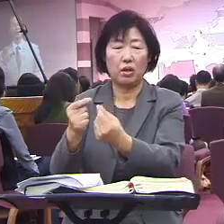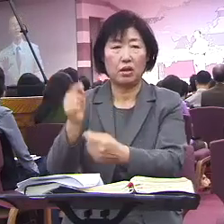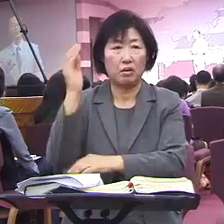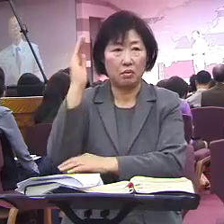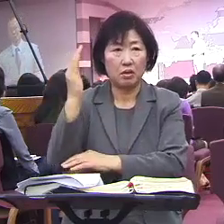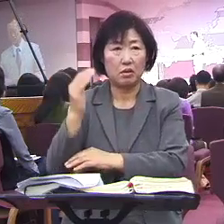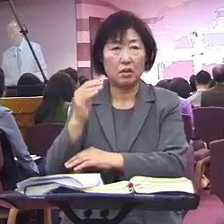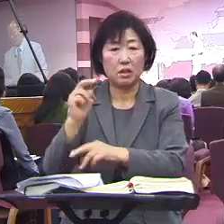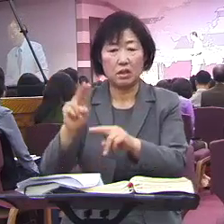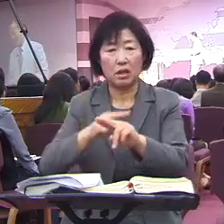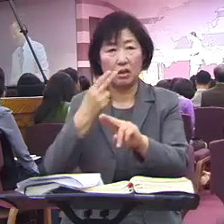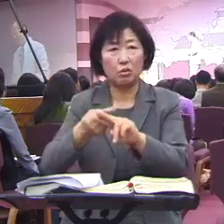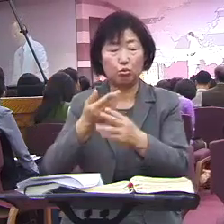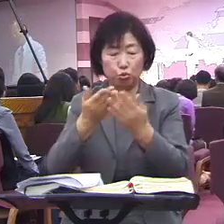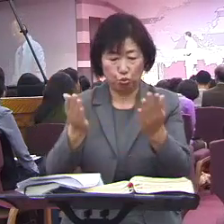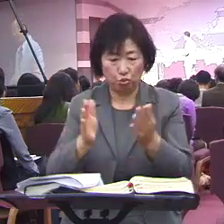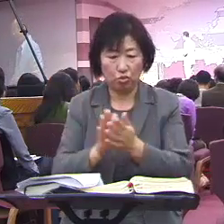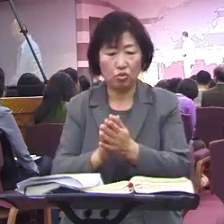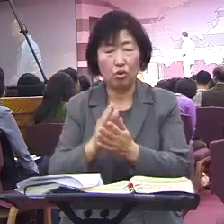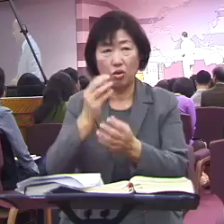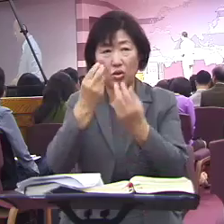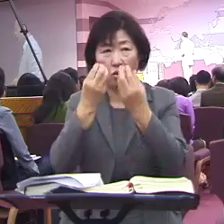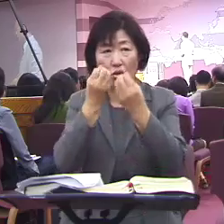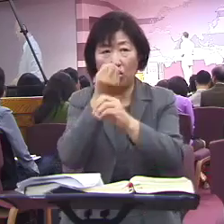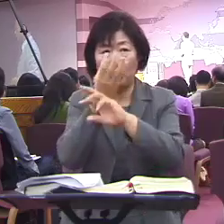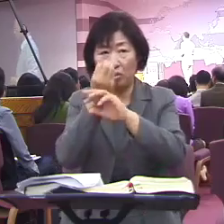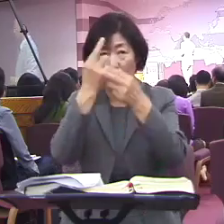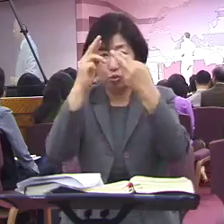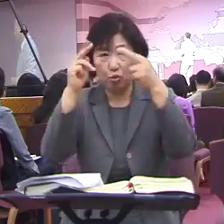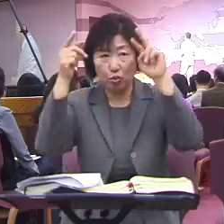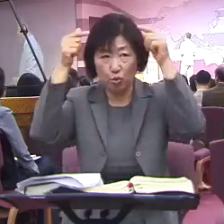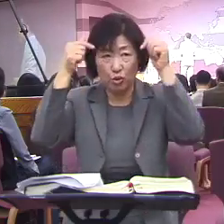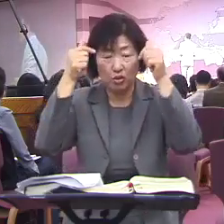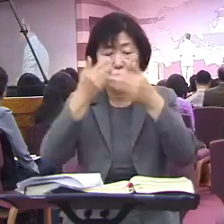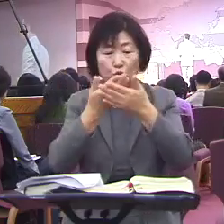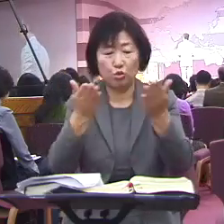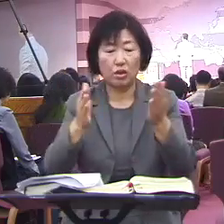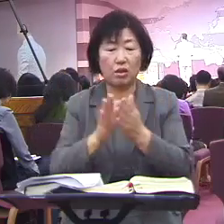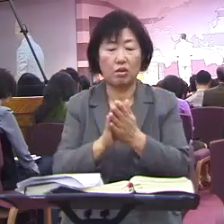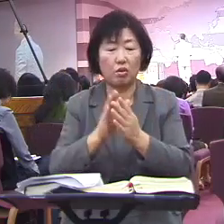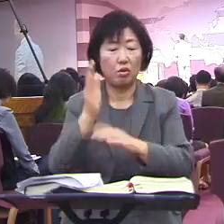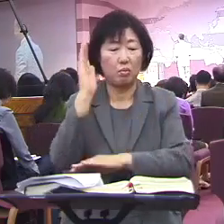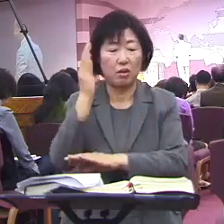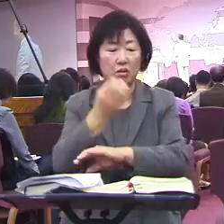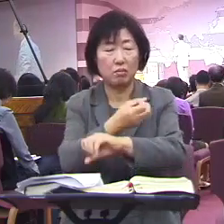우리에게 상급을 주시고 면류관을 주시겠다고 말씀하십니다.